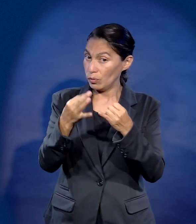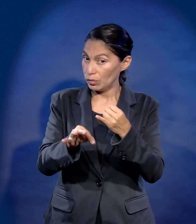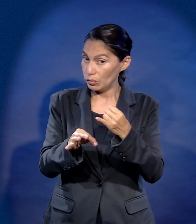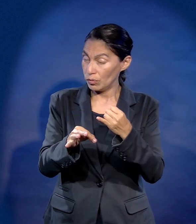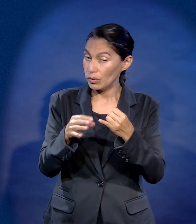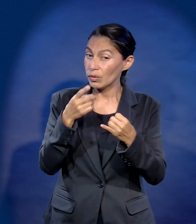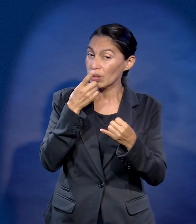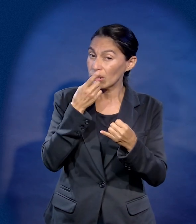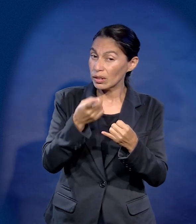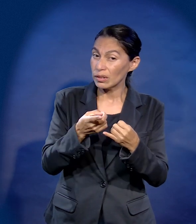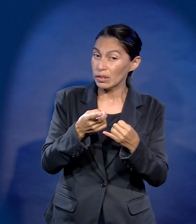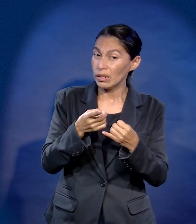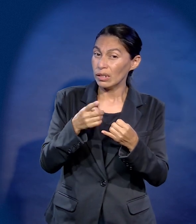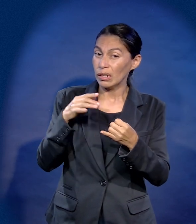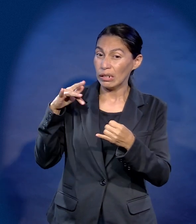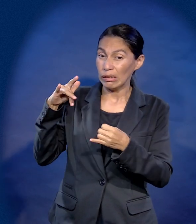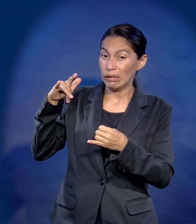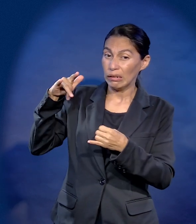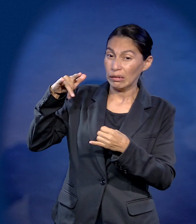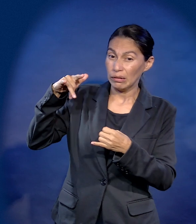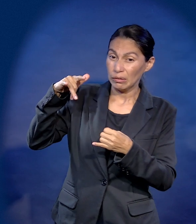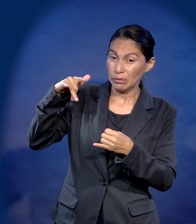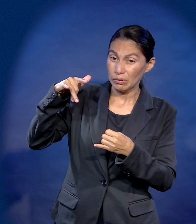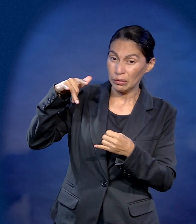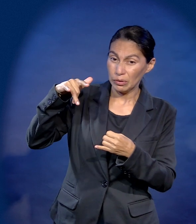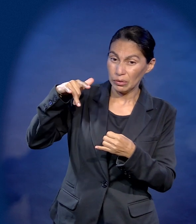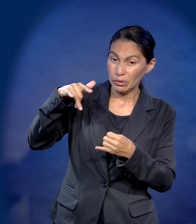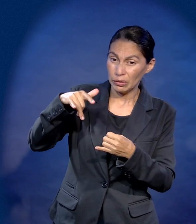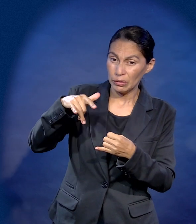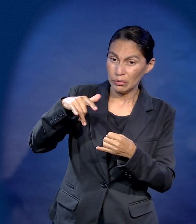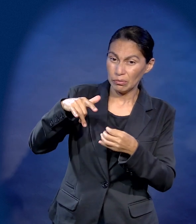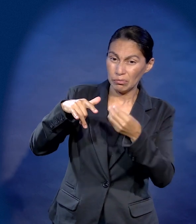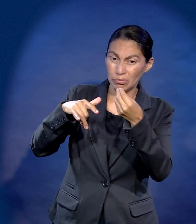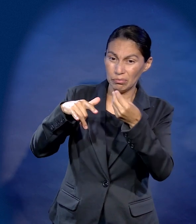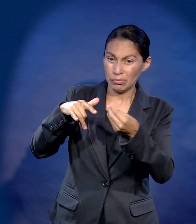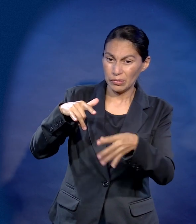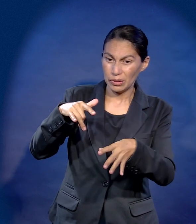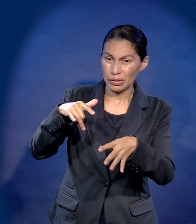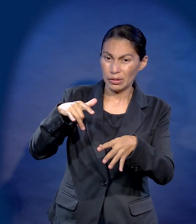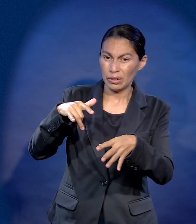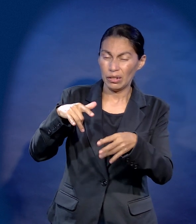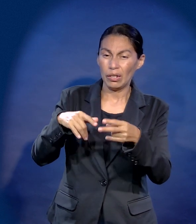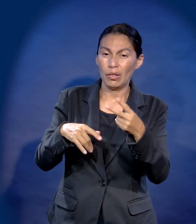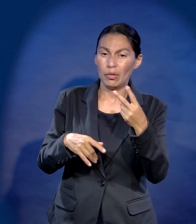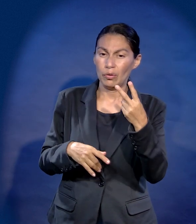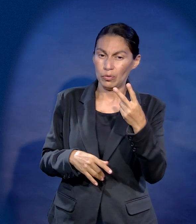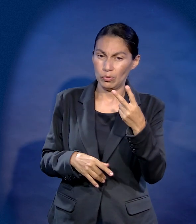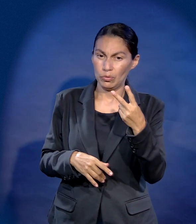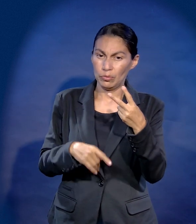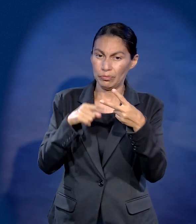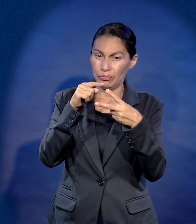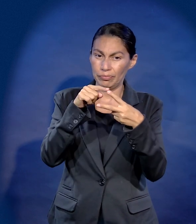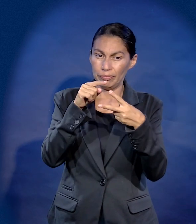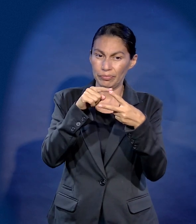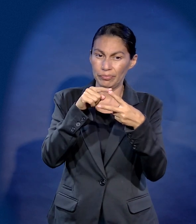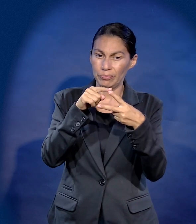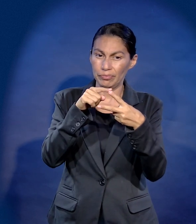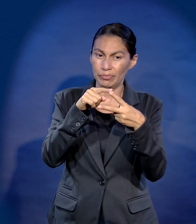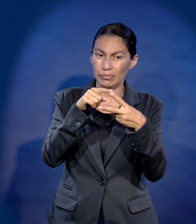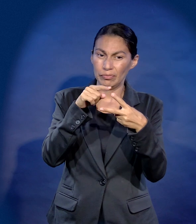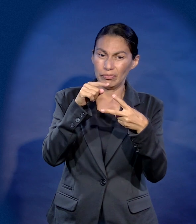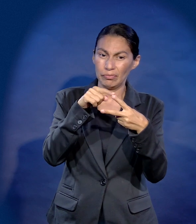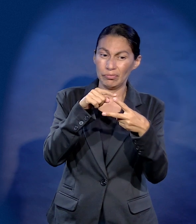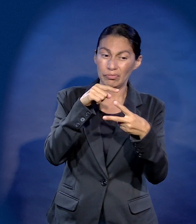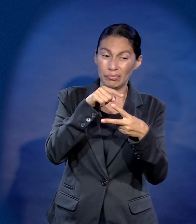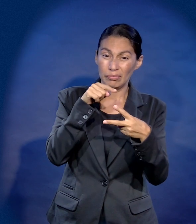que el peritaje final de la comisión investigadora dice que ese avión fue pérdida en siniestro por